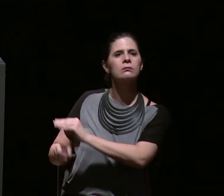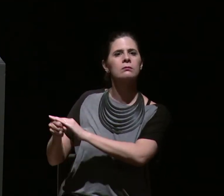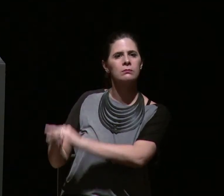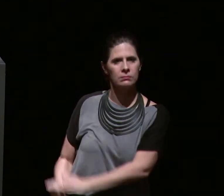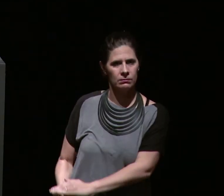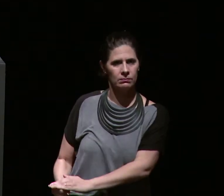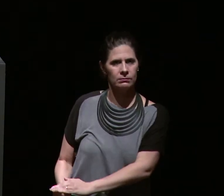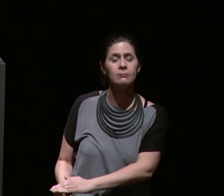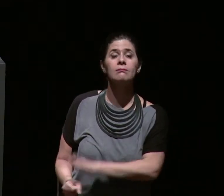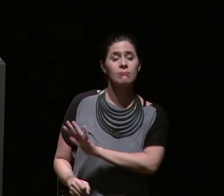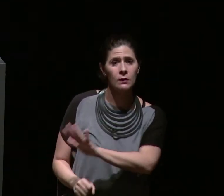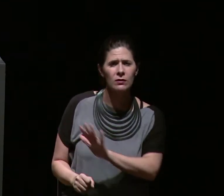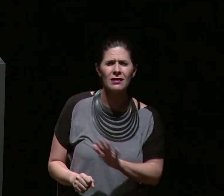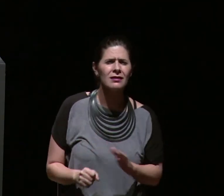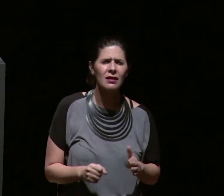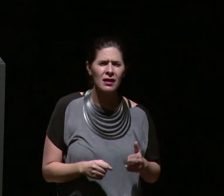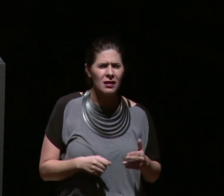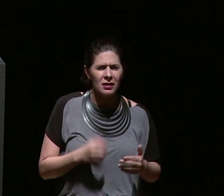Desdissimulem-se.